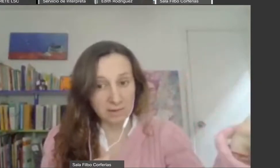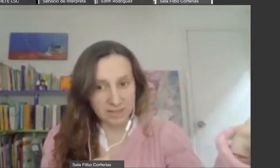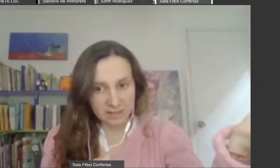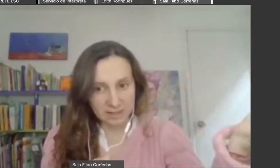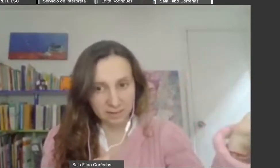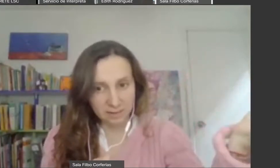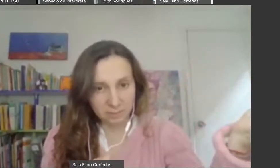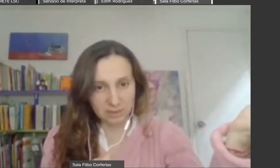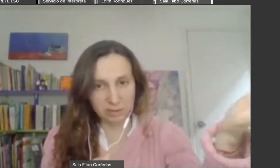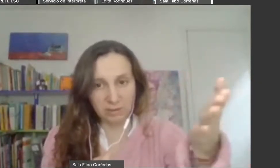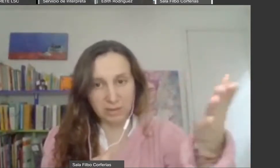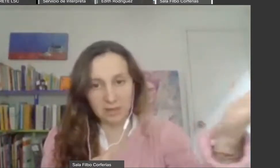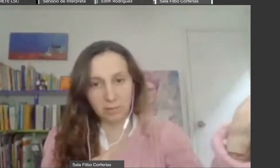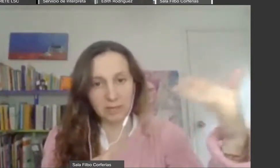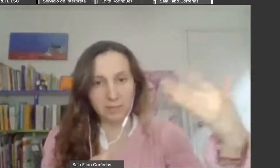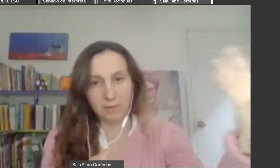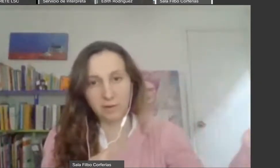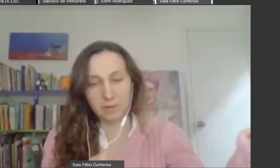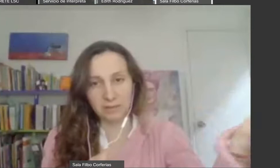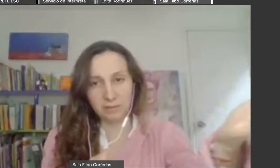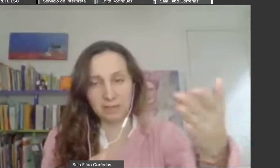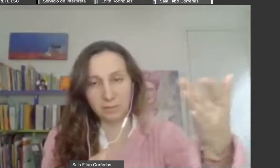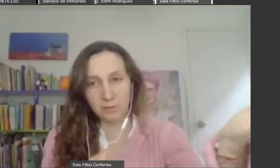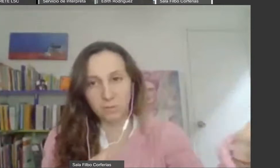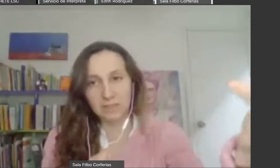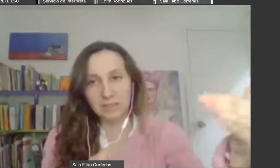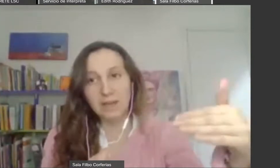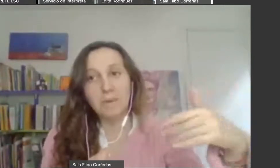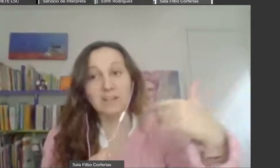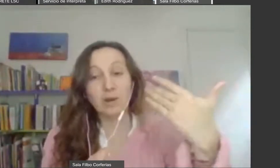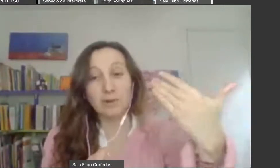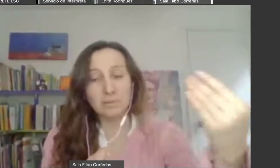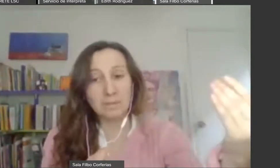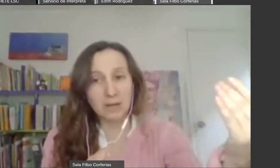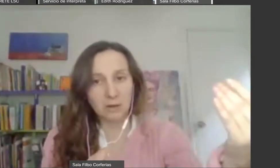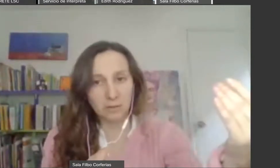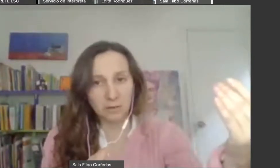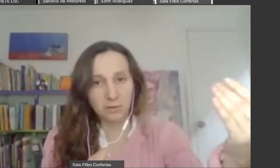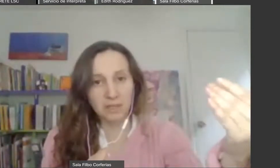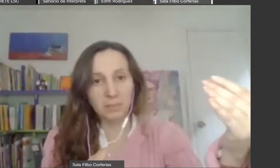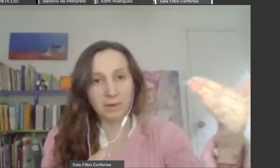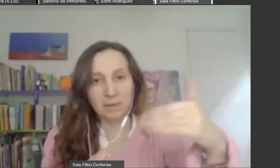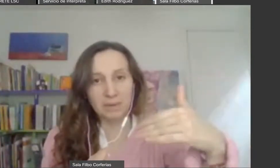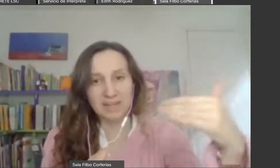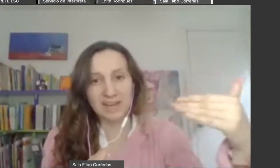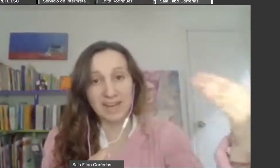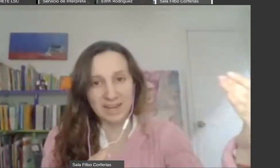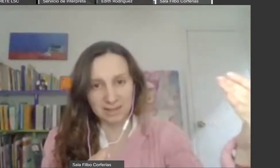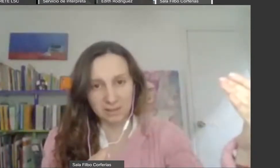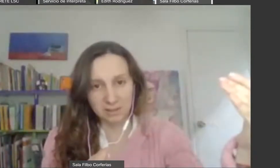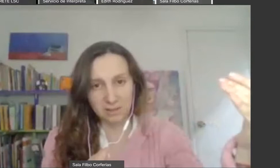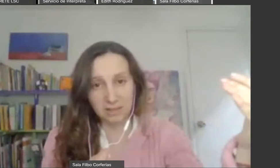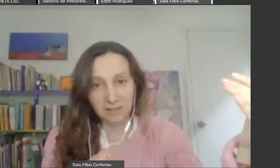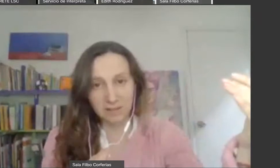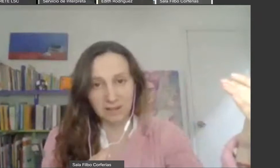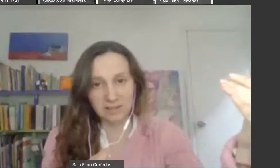me avisan, me digan, Juliana, por favor, pásenos las preguntas para yo abrir mi micrófono y poder empezar a